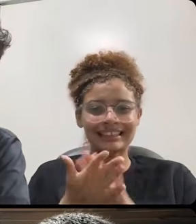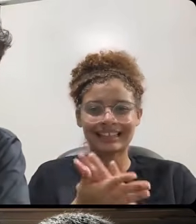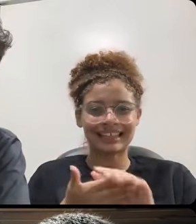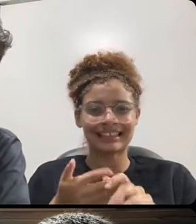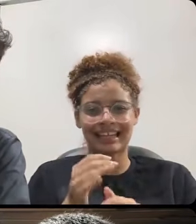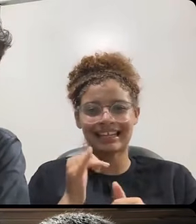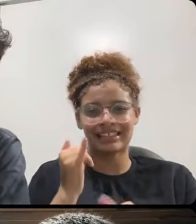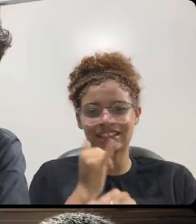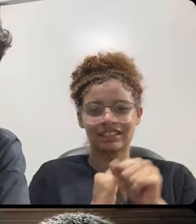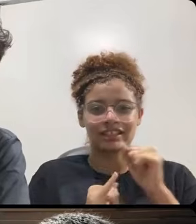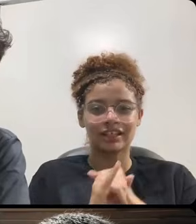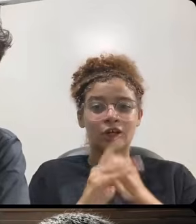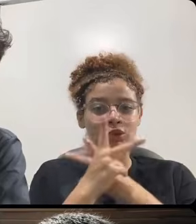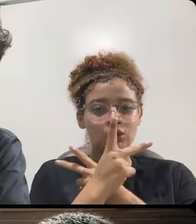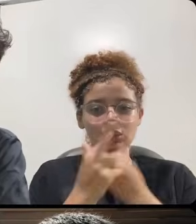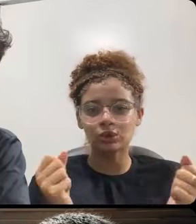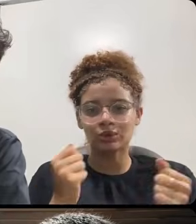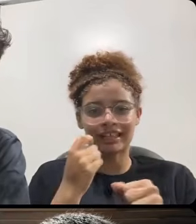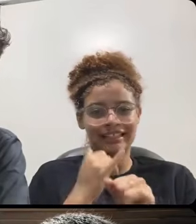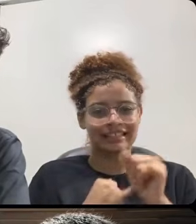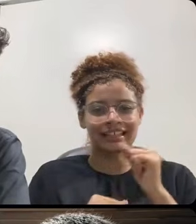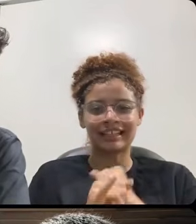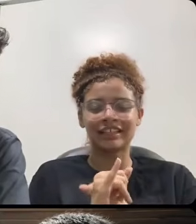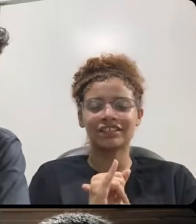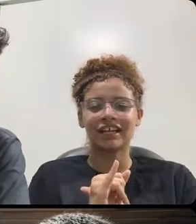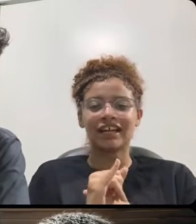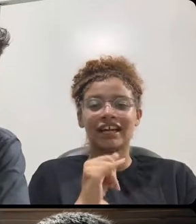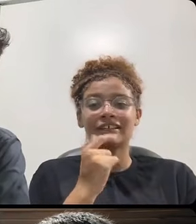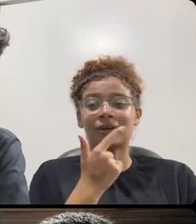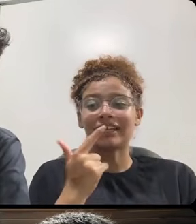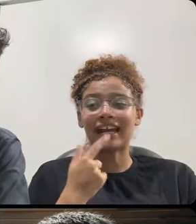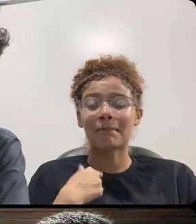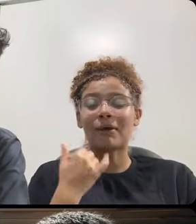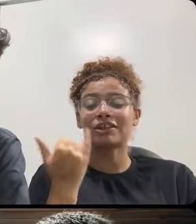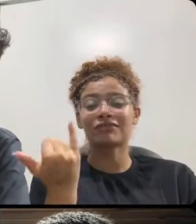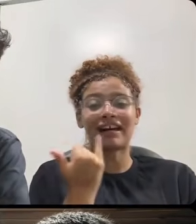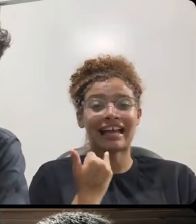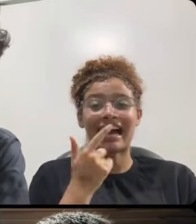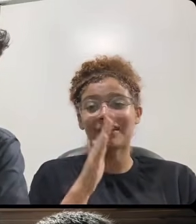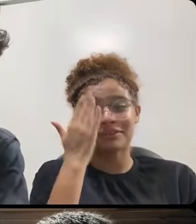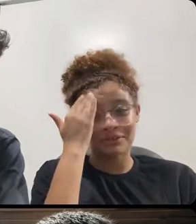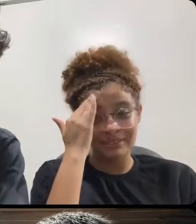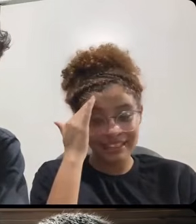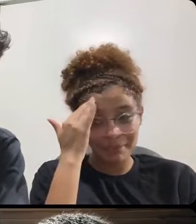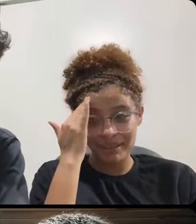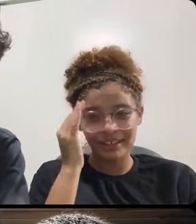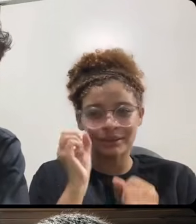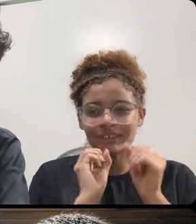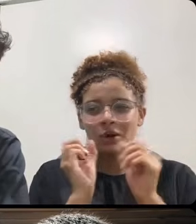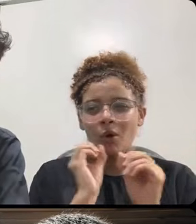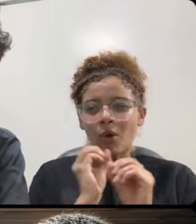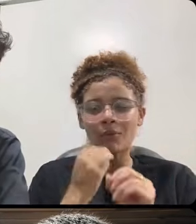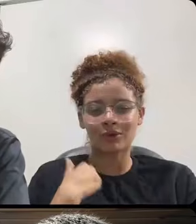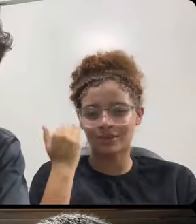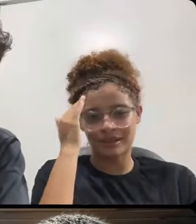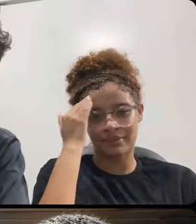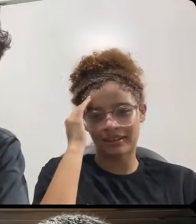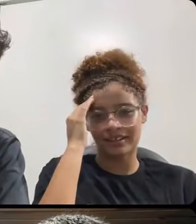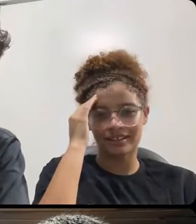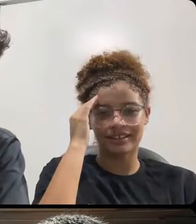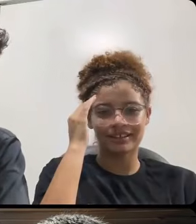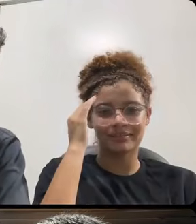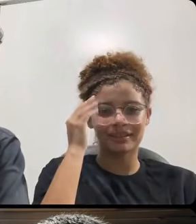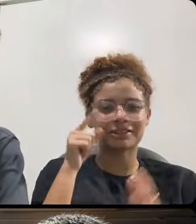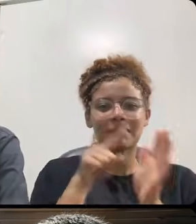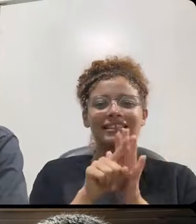tem nada na internet. Tudo tem na internet. Então, Verdade. quem pode falar: eu não sabia, não tem como eu não